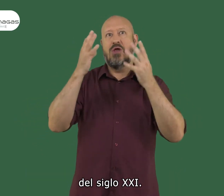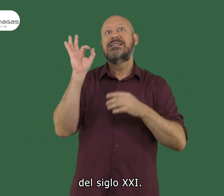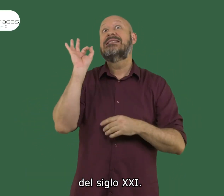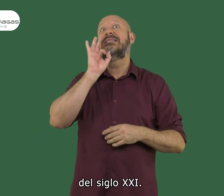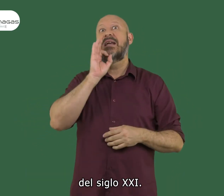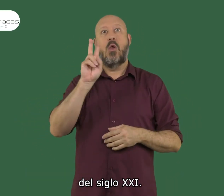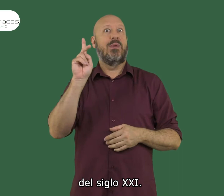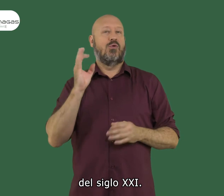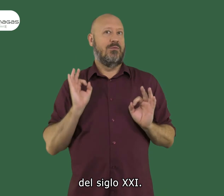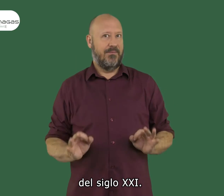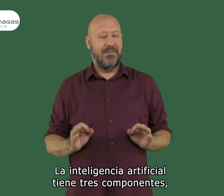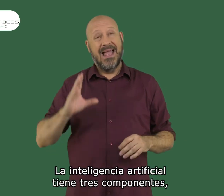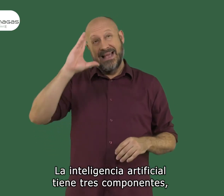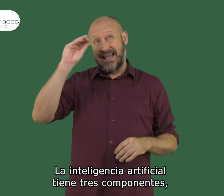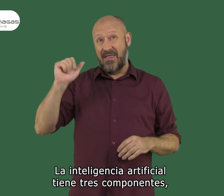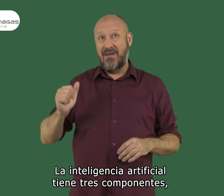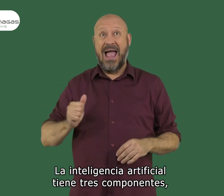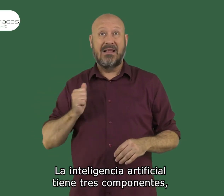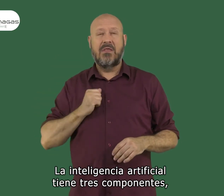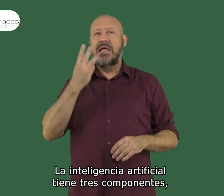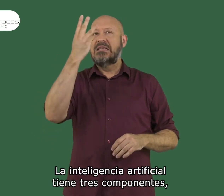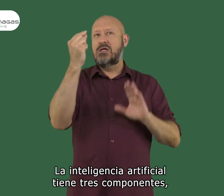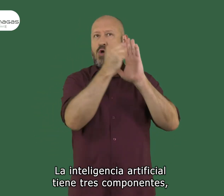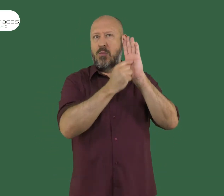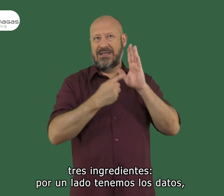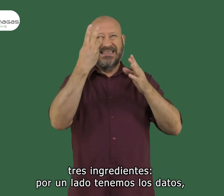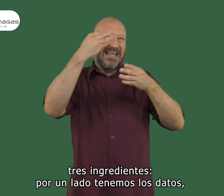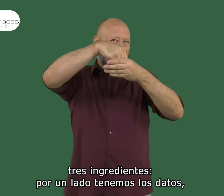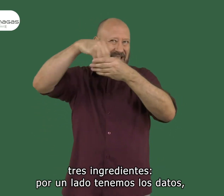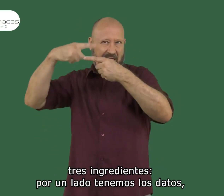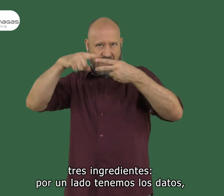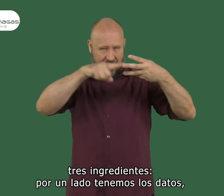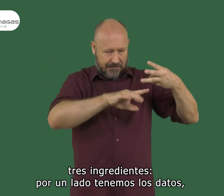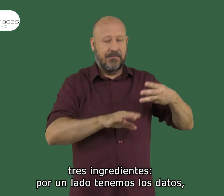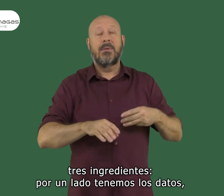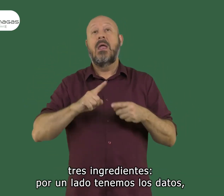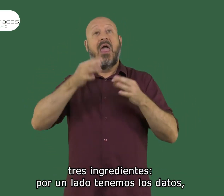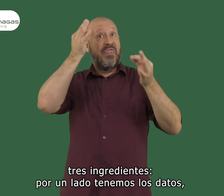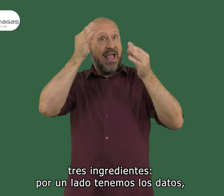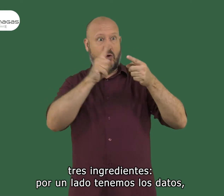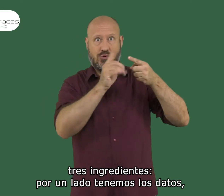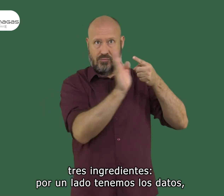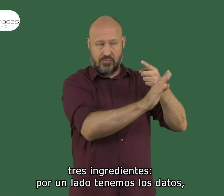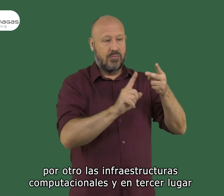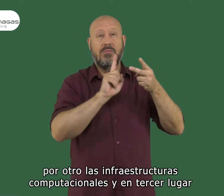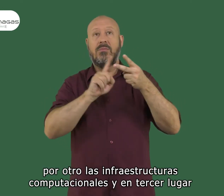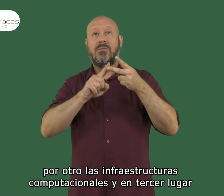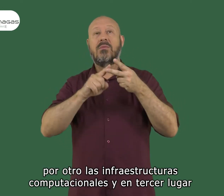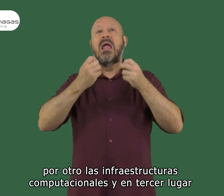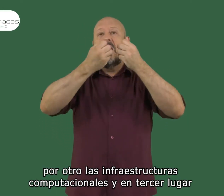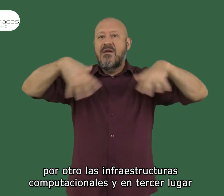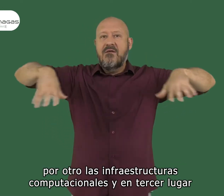del siglo XXI. La inteligencia artificial tiene 3 componentes, 3 ingredientes. Tenemos los datos, por otro lado tenemos